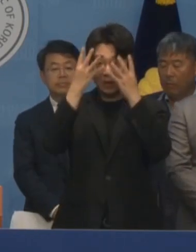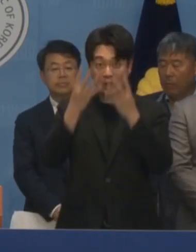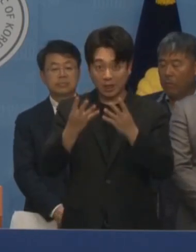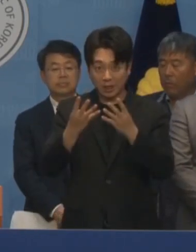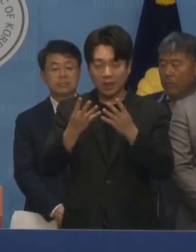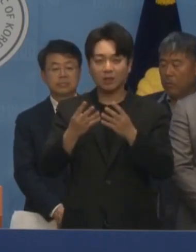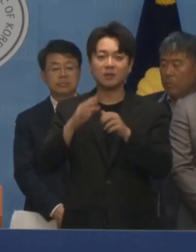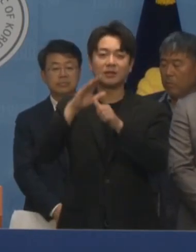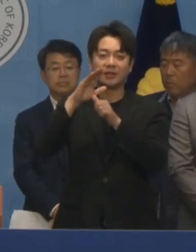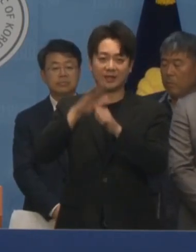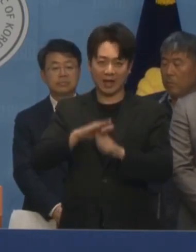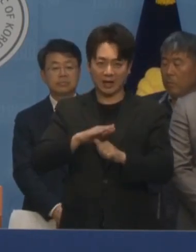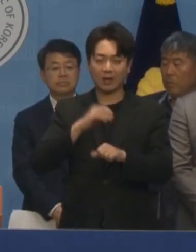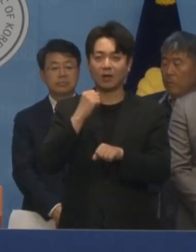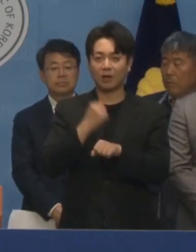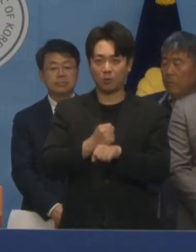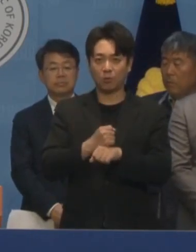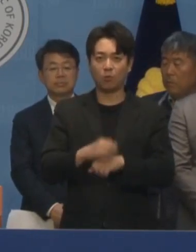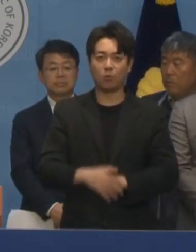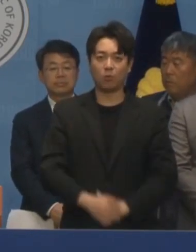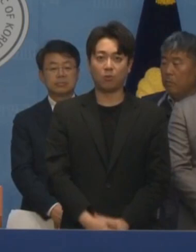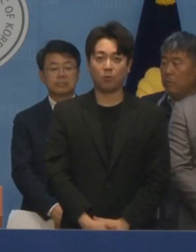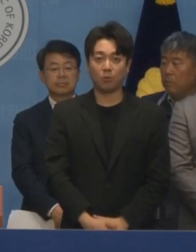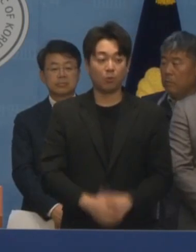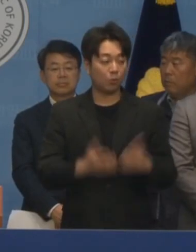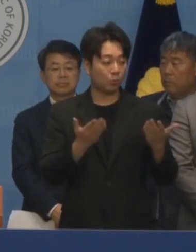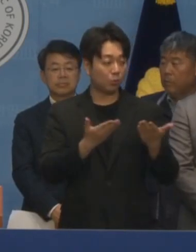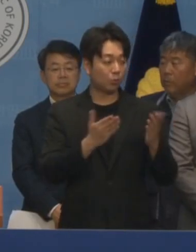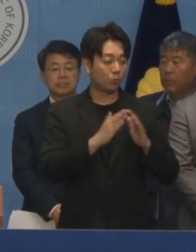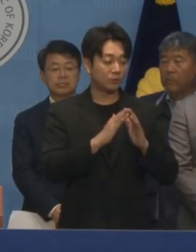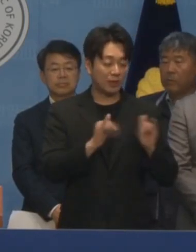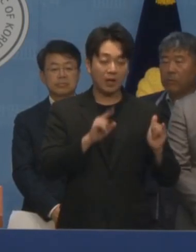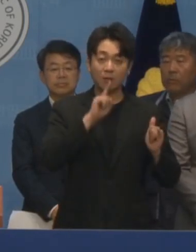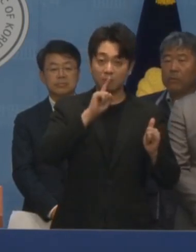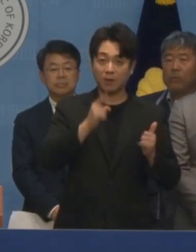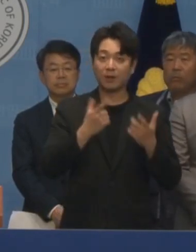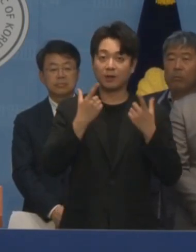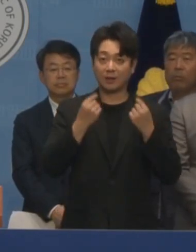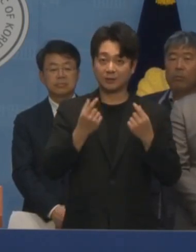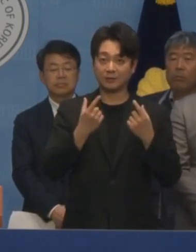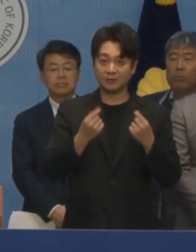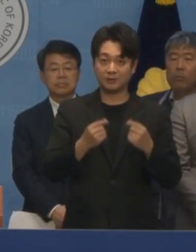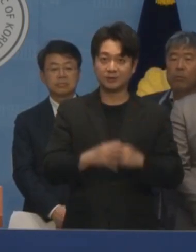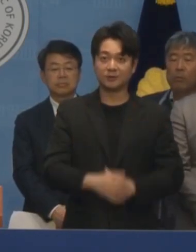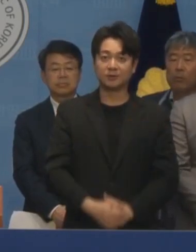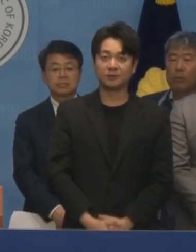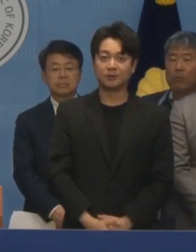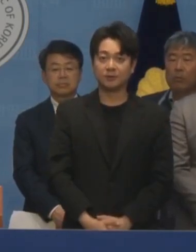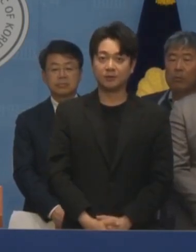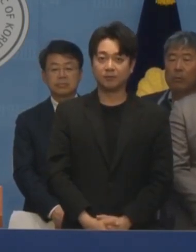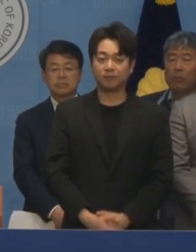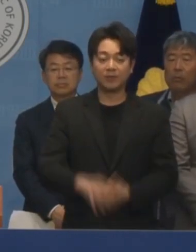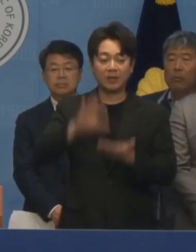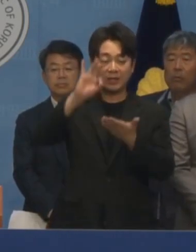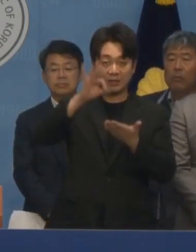처하고 아까 노동자들께서 말씀하신 것처럼 우리도